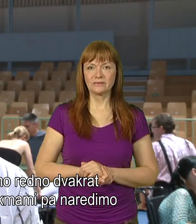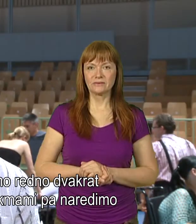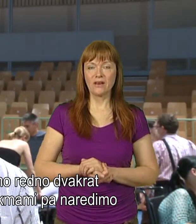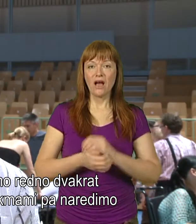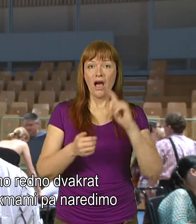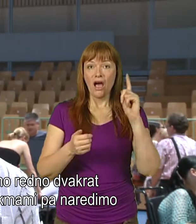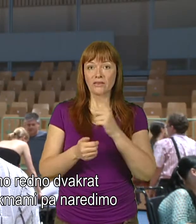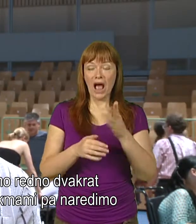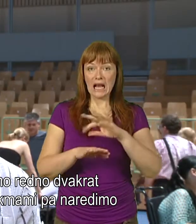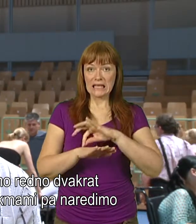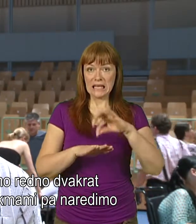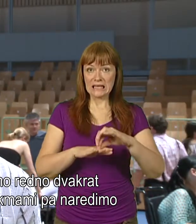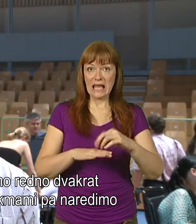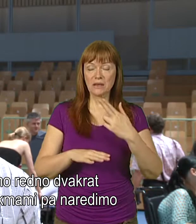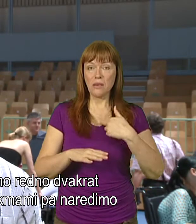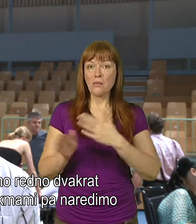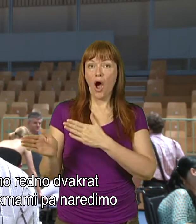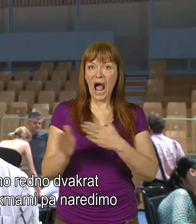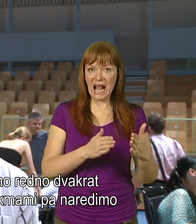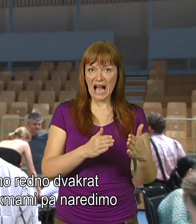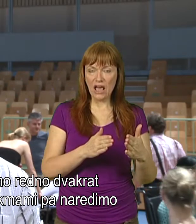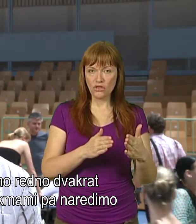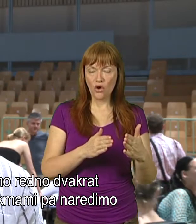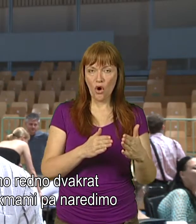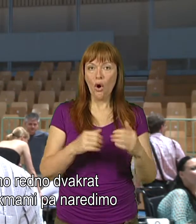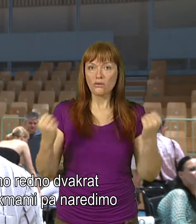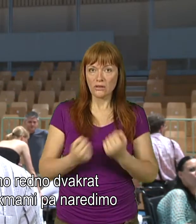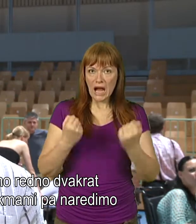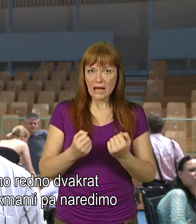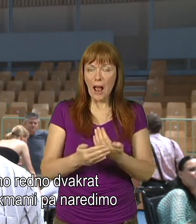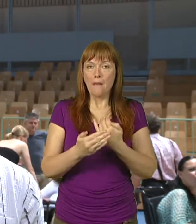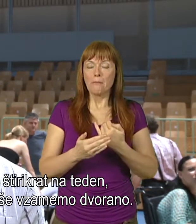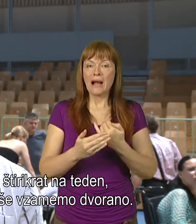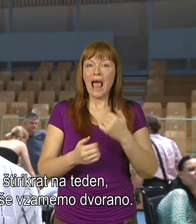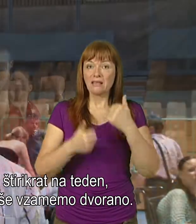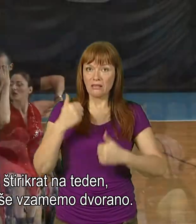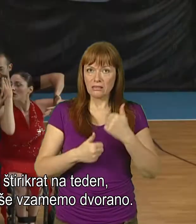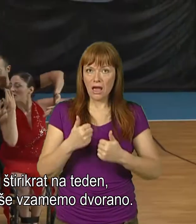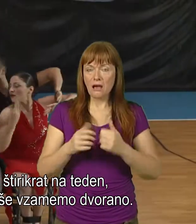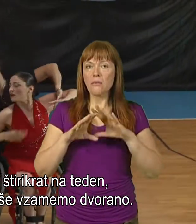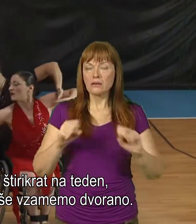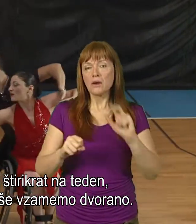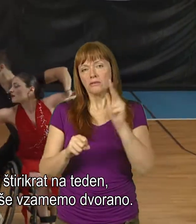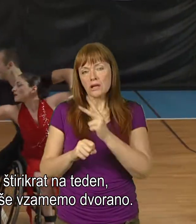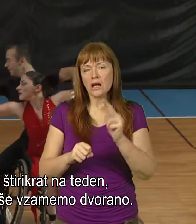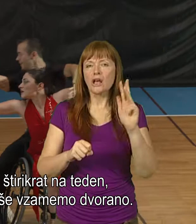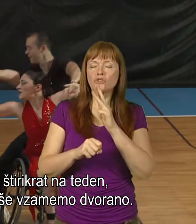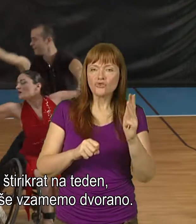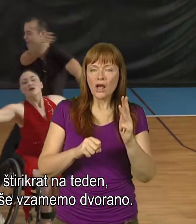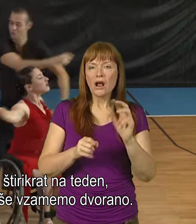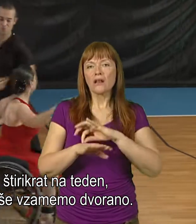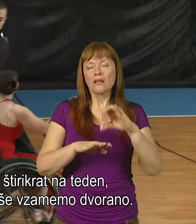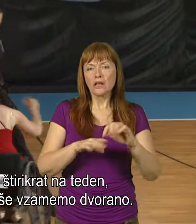Dvakrat na teden pač imamo redno treninge, potem pa pred tekmami, naprimer pa naredimo 3 ali pa 4krat na teden, tudi kakšno nedeljo še